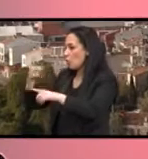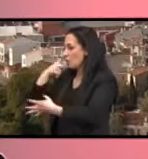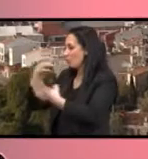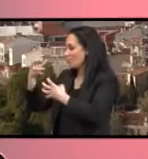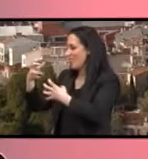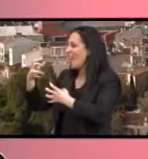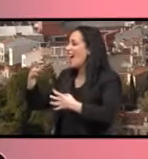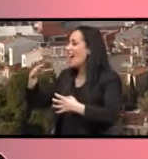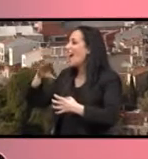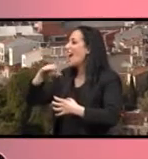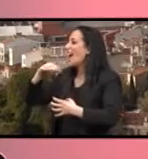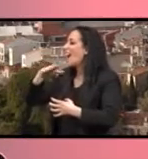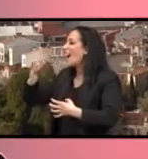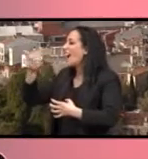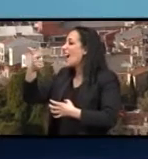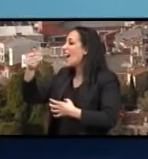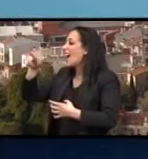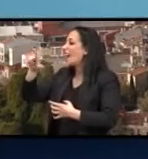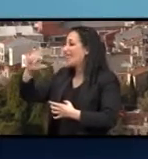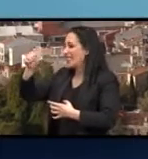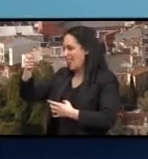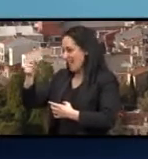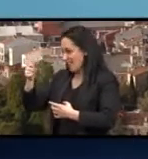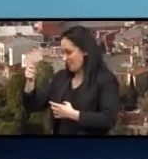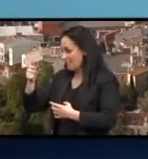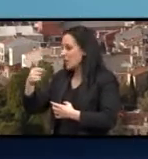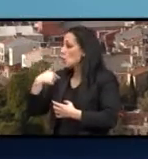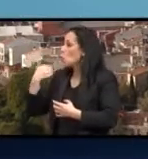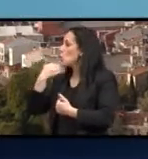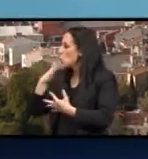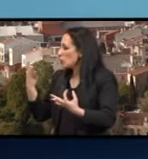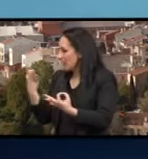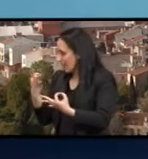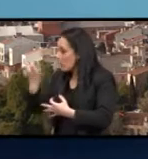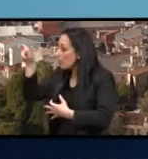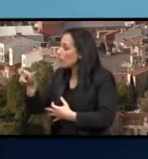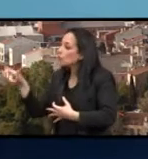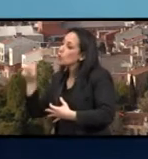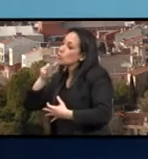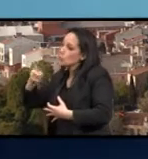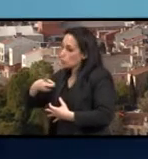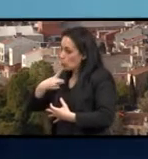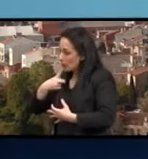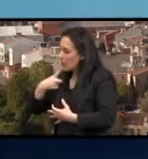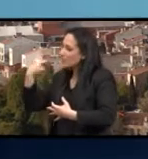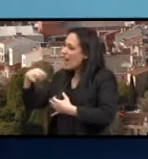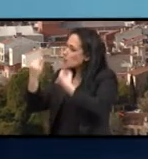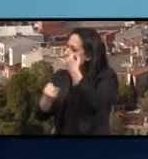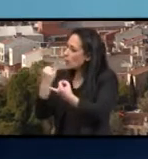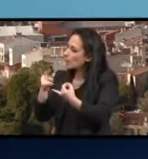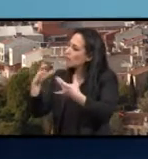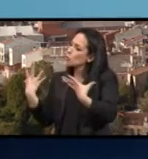les persones que tenen problemes auditius si són de mobilitat o es troben uns altres problemes, altres situacions.